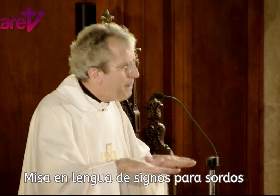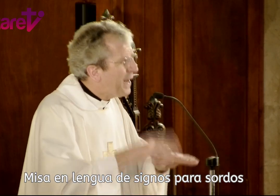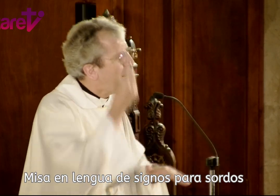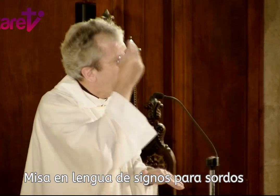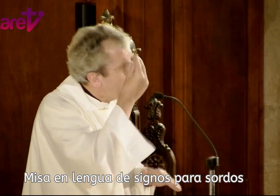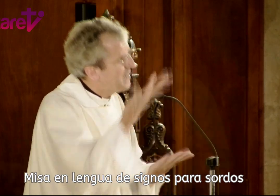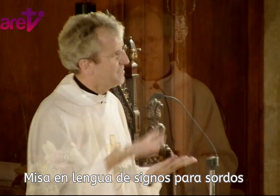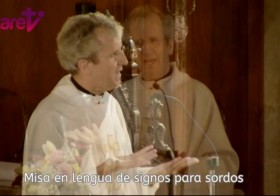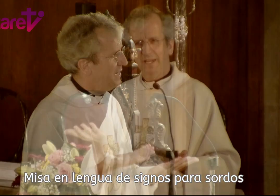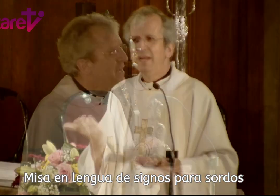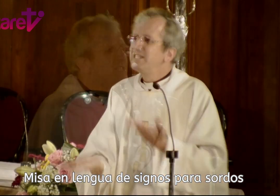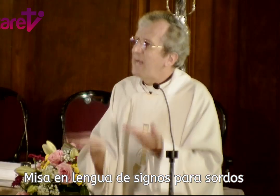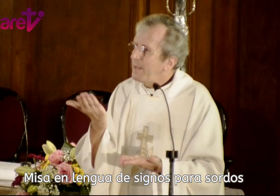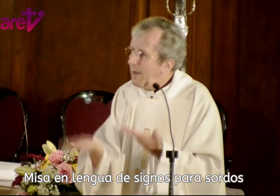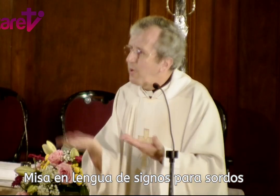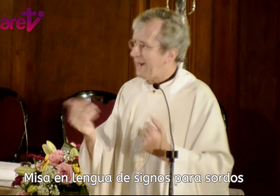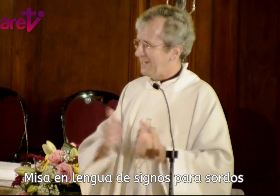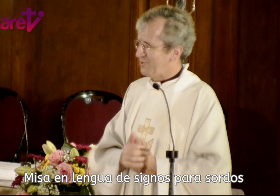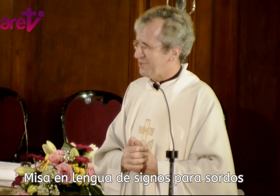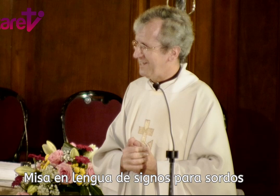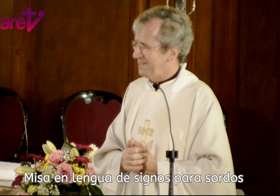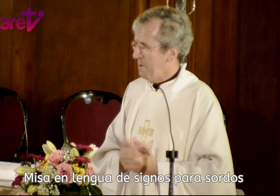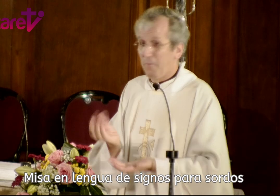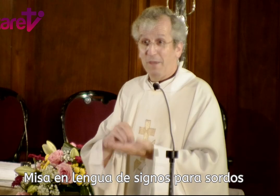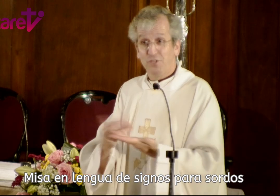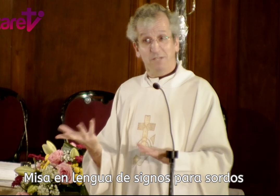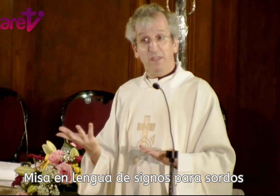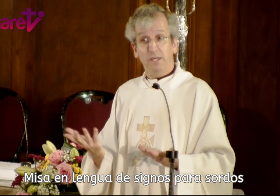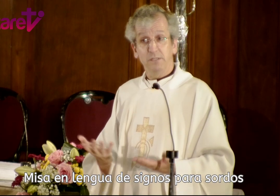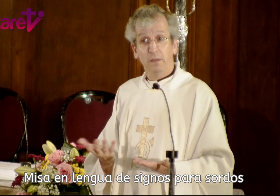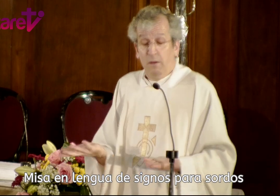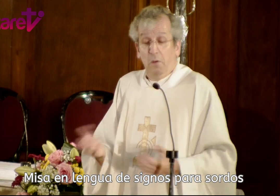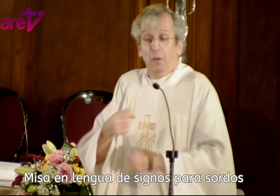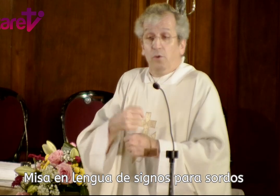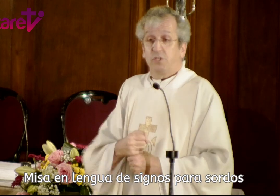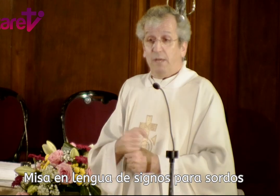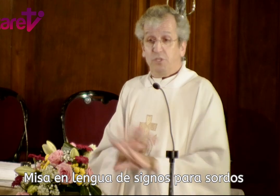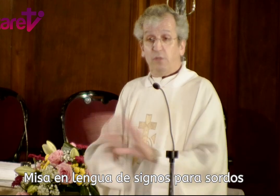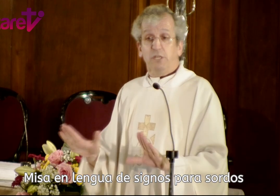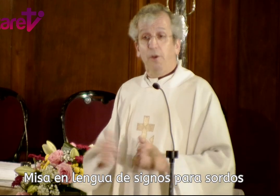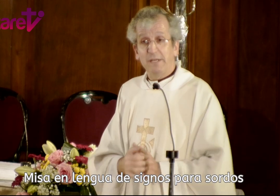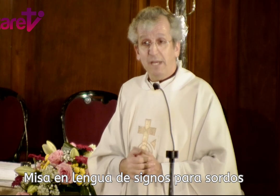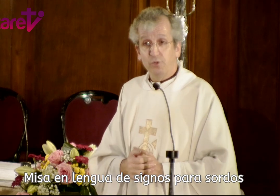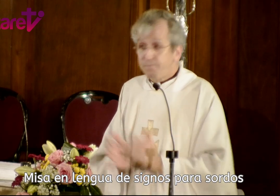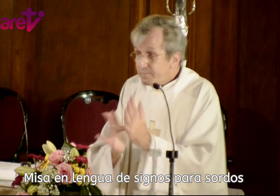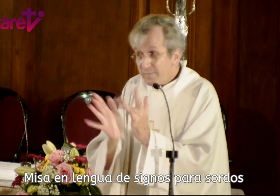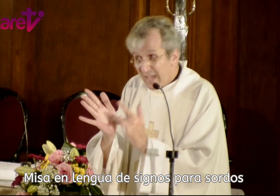parar a pensar, saber valorar las cosas, porque muchas veces nos quedamos quietos y no pensamos.